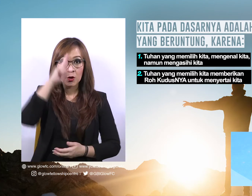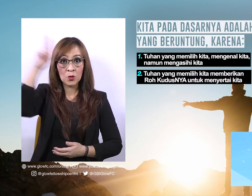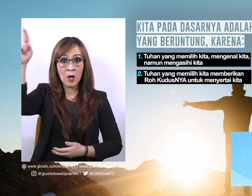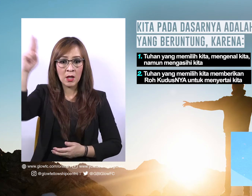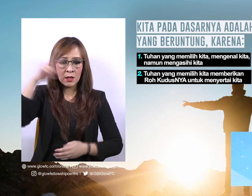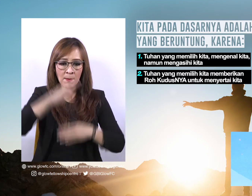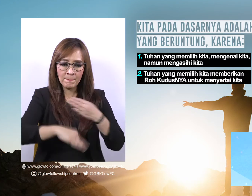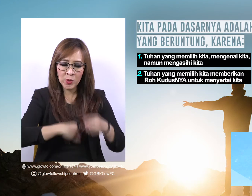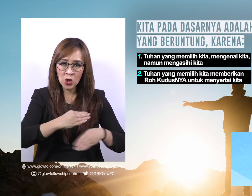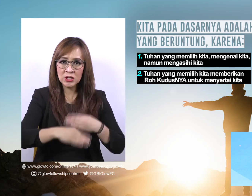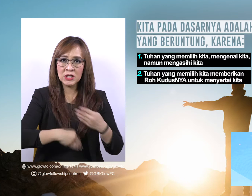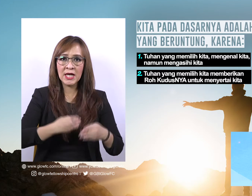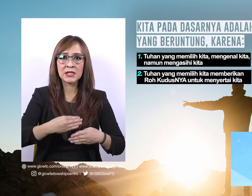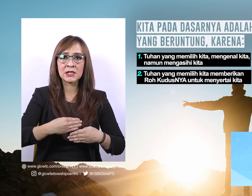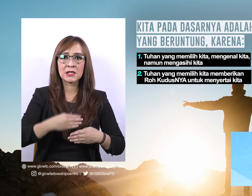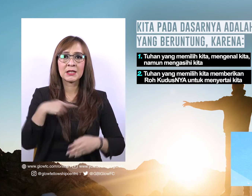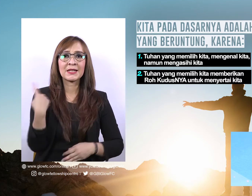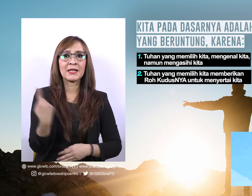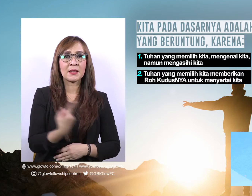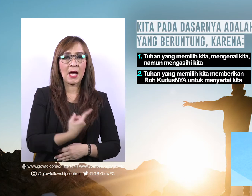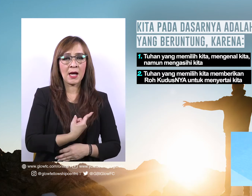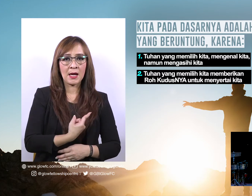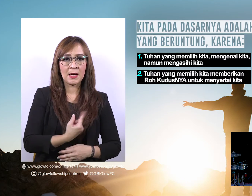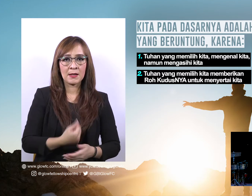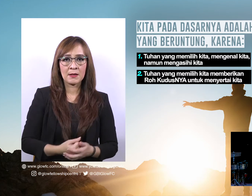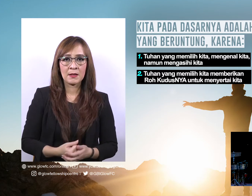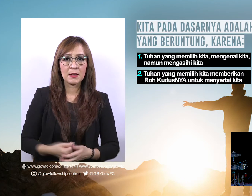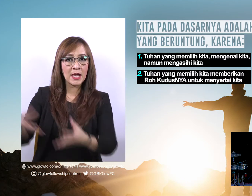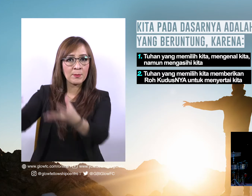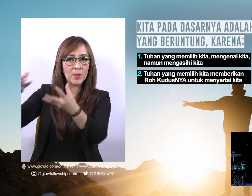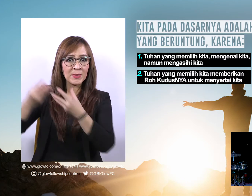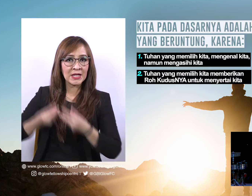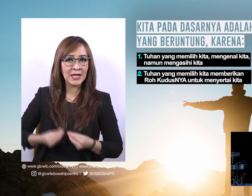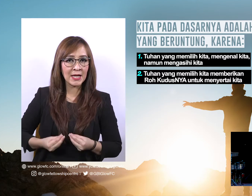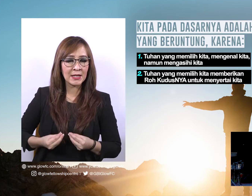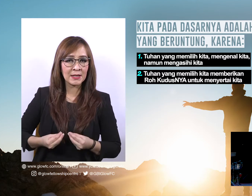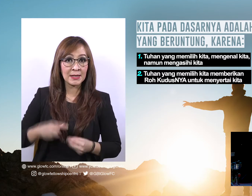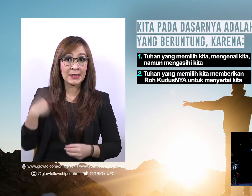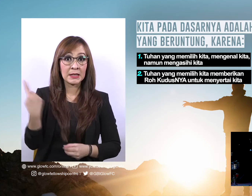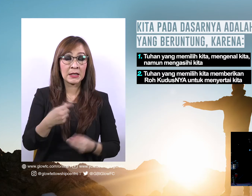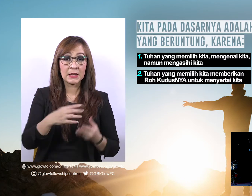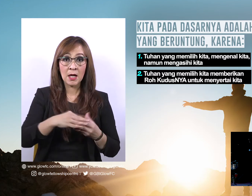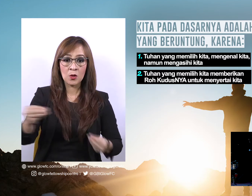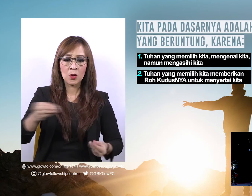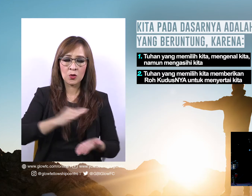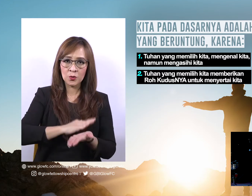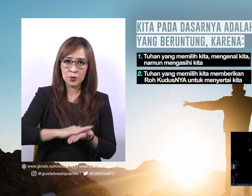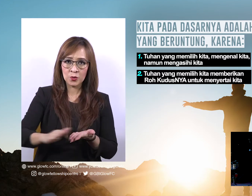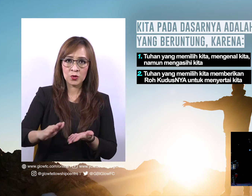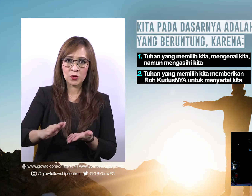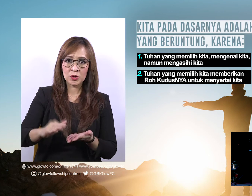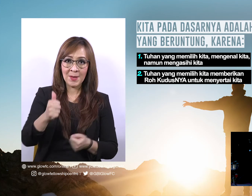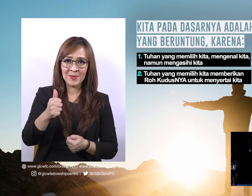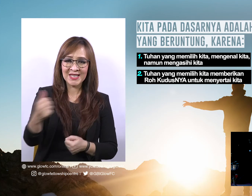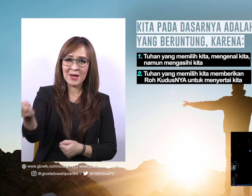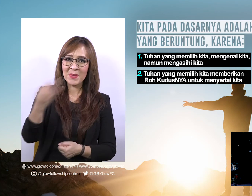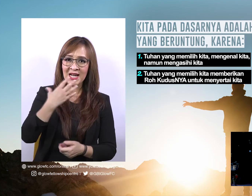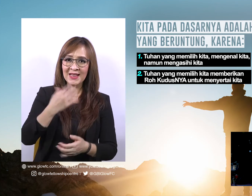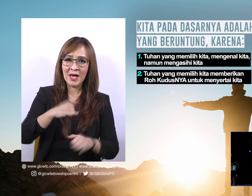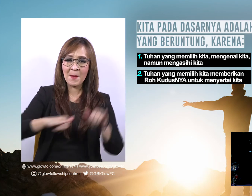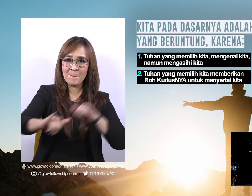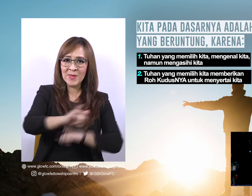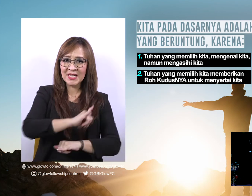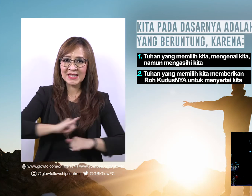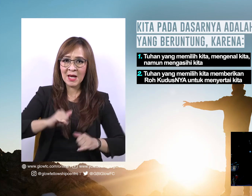kita Tuhan yang memiliki tak memberikan roh kudus-nya untuk menyertai kita sehingga dapat berkata bersama